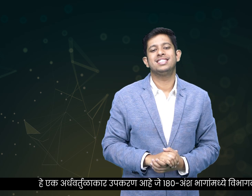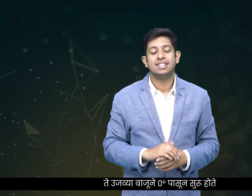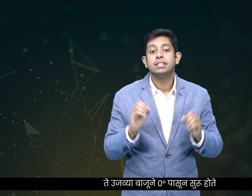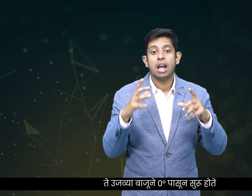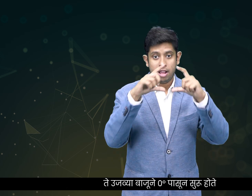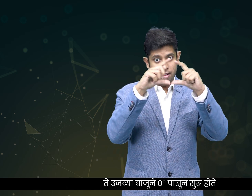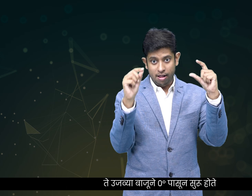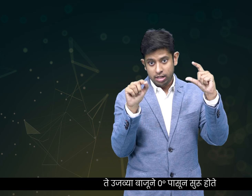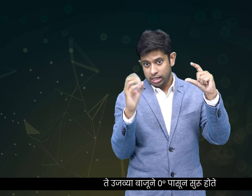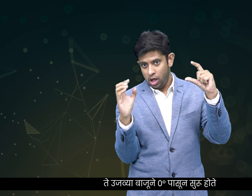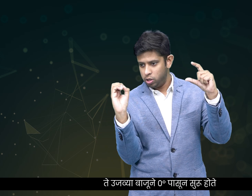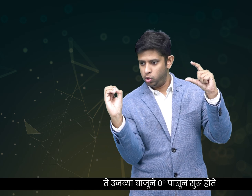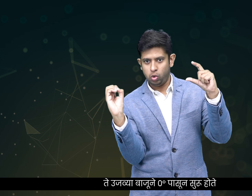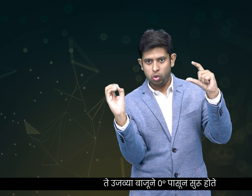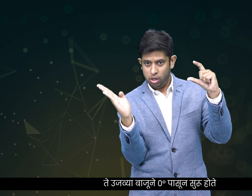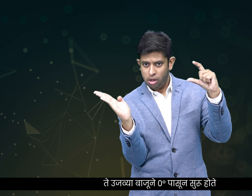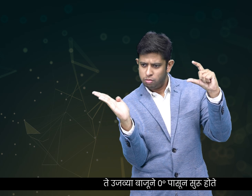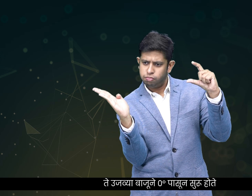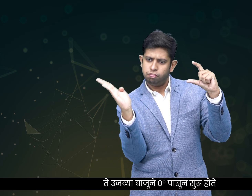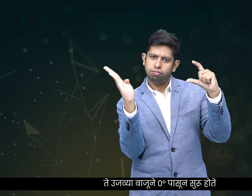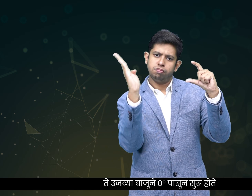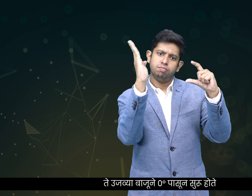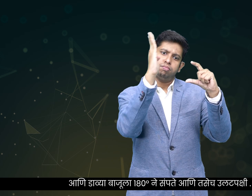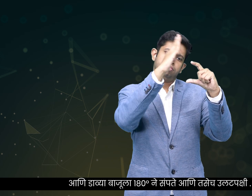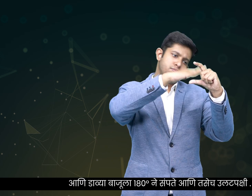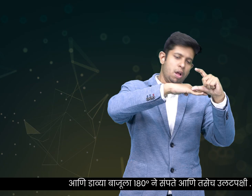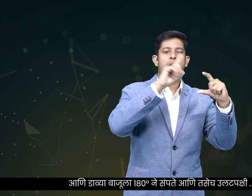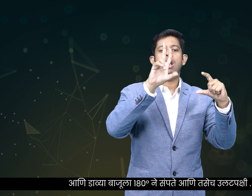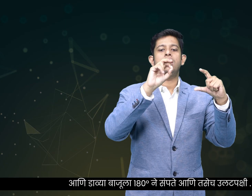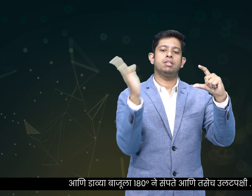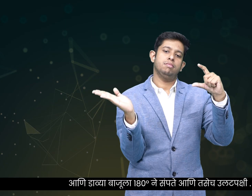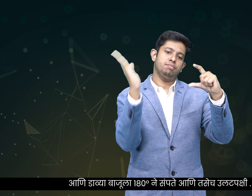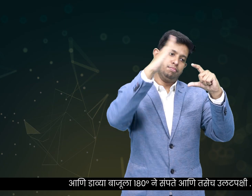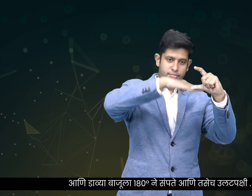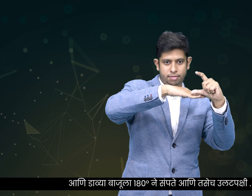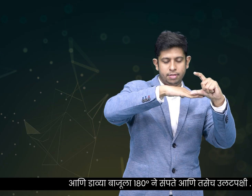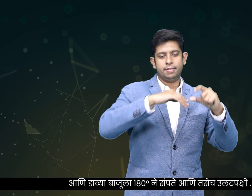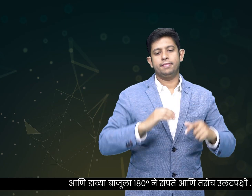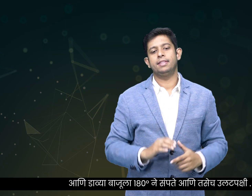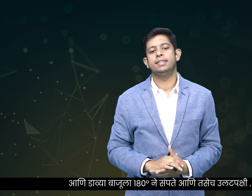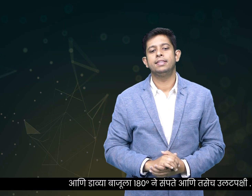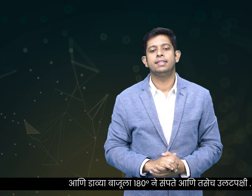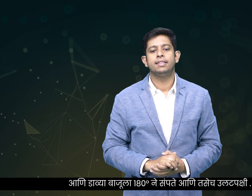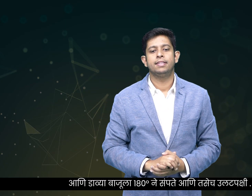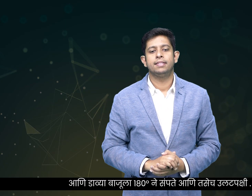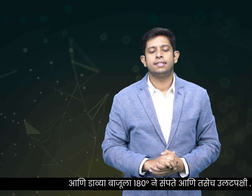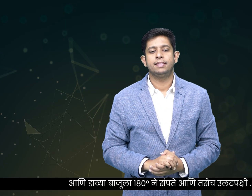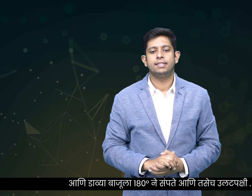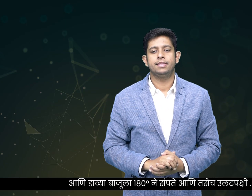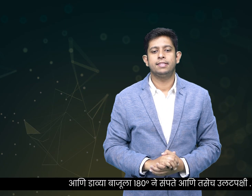ते उजव्या बाजूने 0 डिग्री पासून सुरू होते आणि डाव्या बाजूला 180 डिग्रीने संपते आणि तसेच उलट पक्षी.